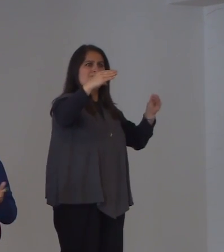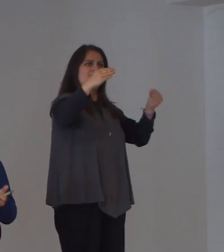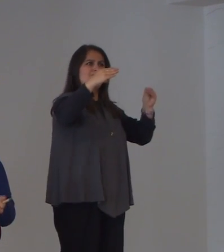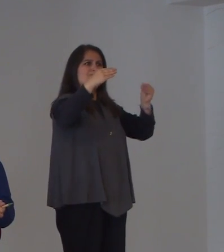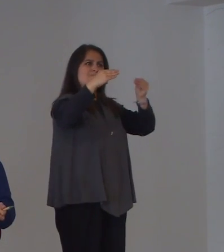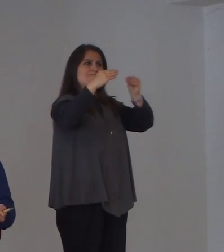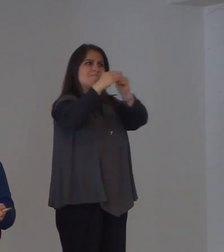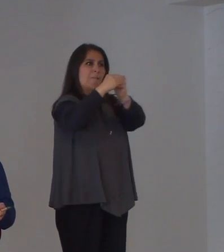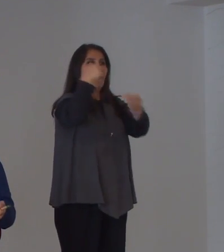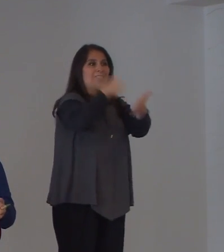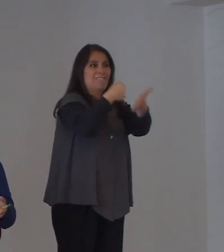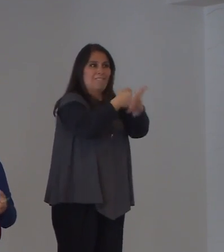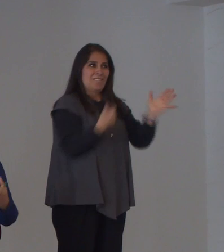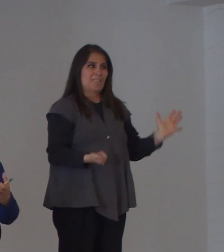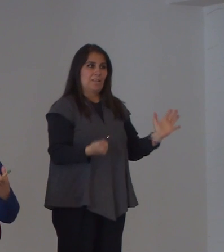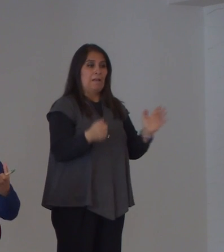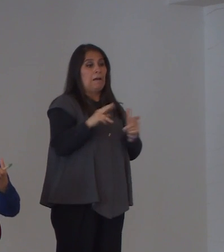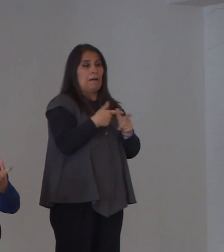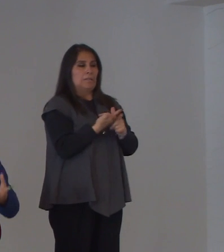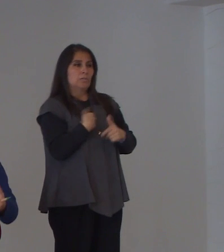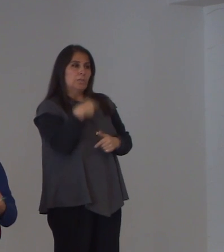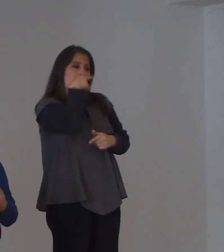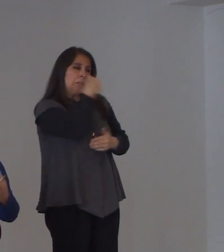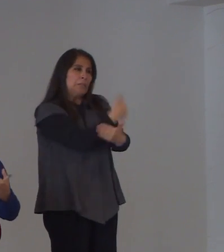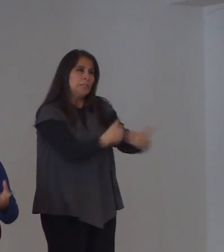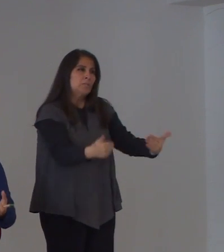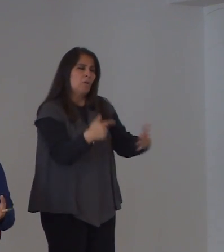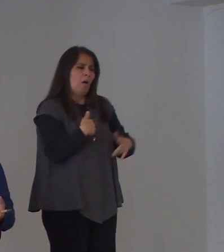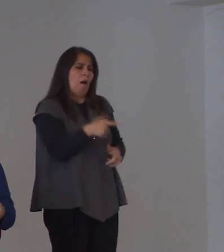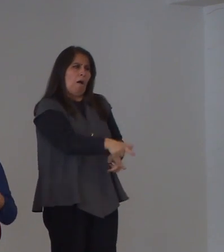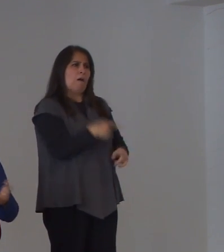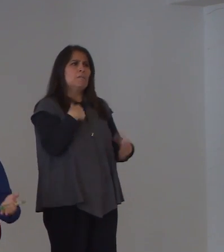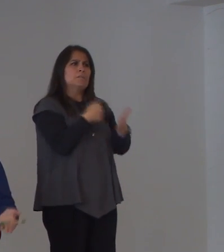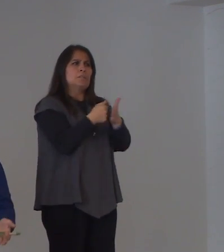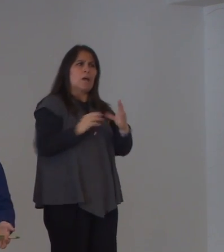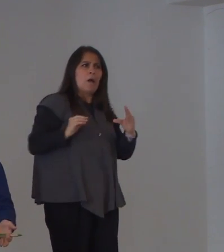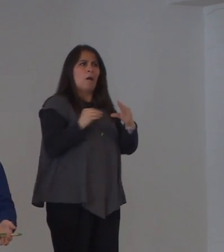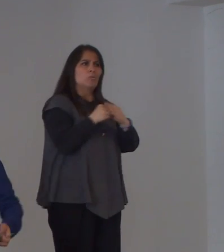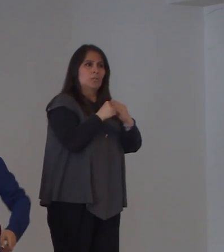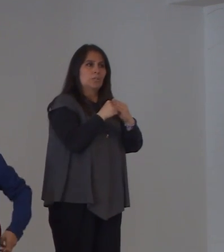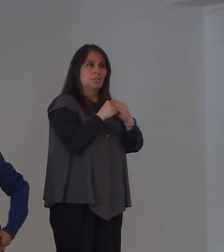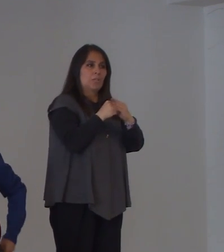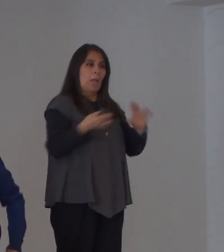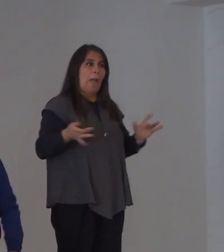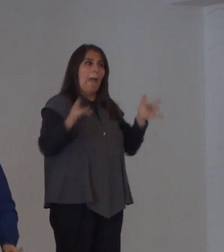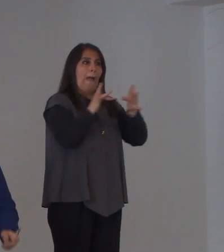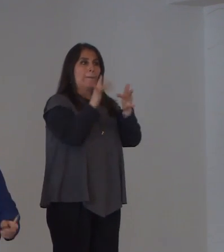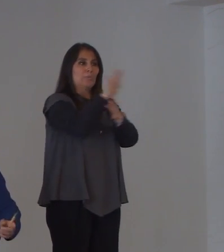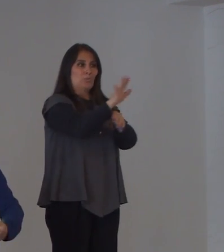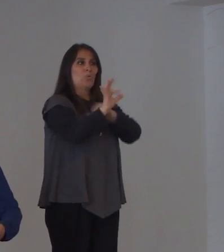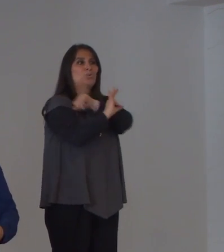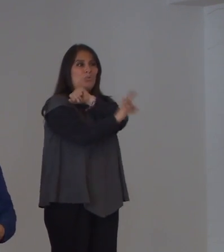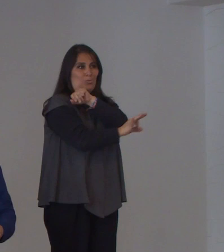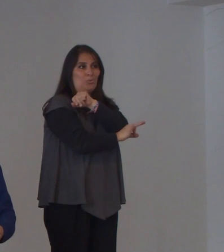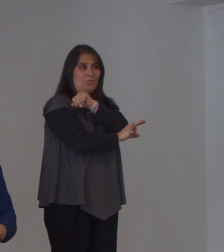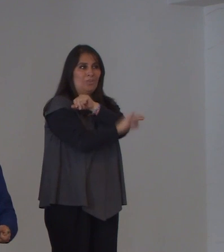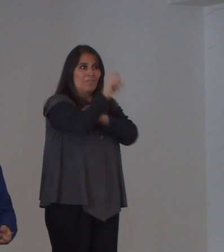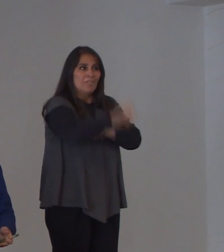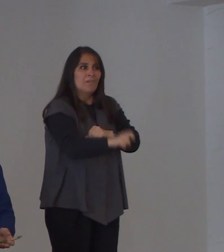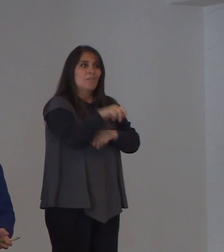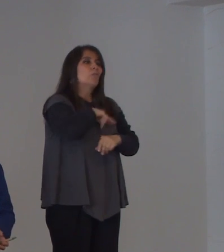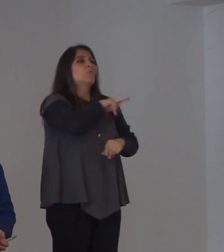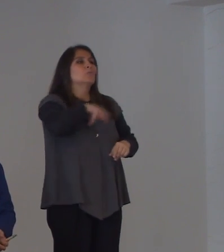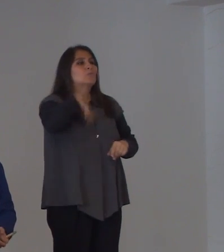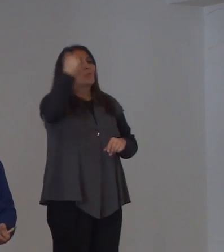nos invita a mirar la psicología es la concepción de infancia que subyace a la teoría psicológica que estudiamos en el profesorado, que estudiamos